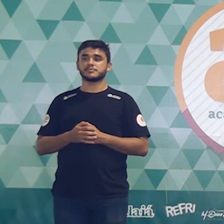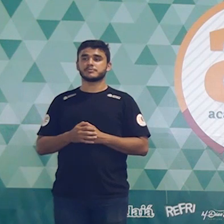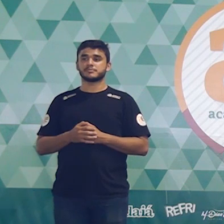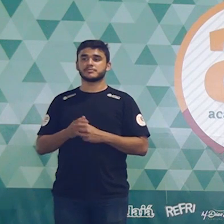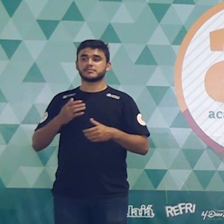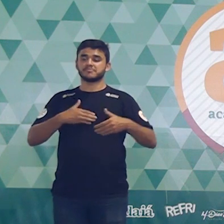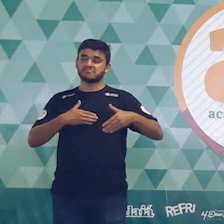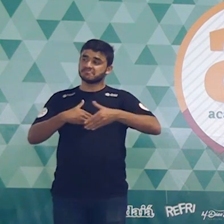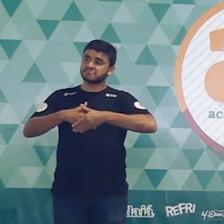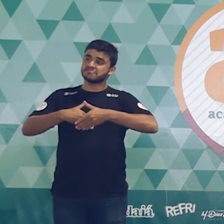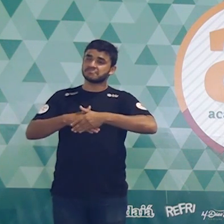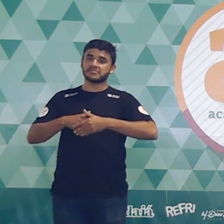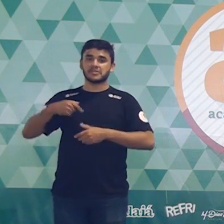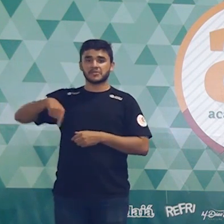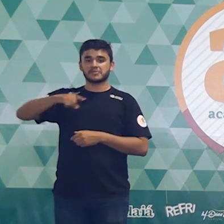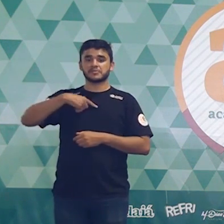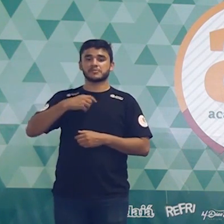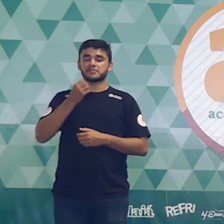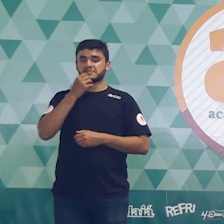daqui.